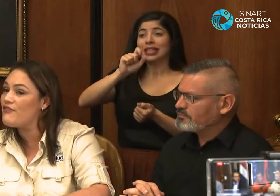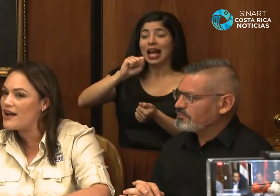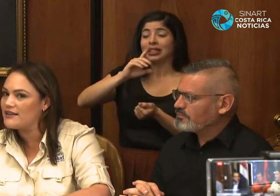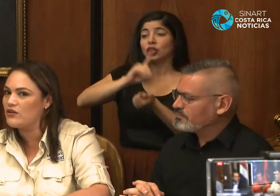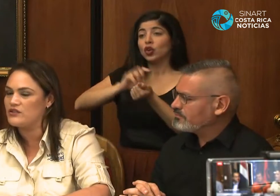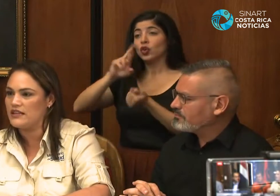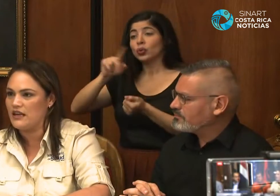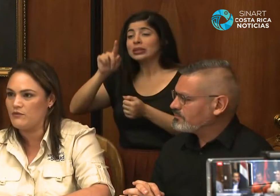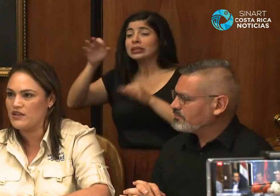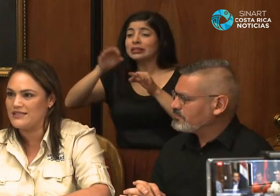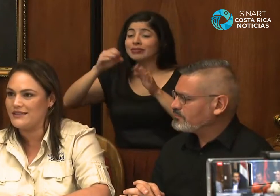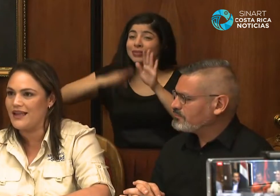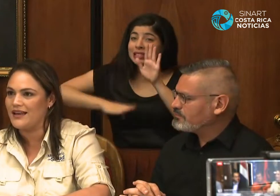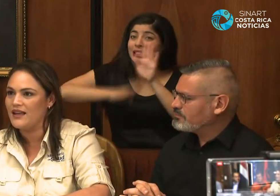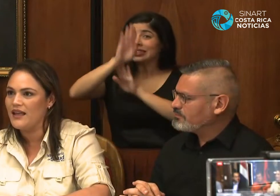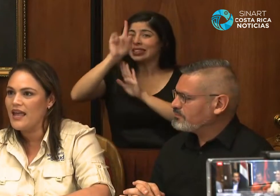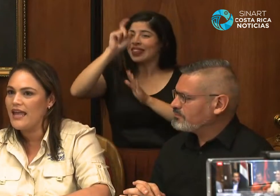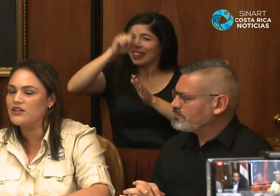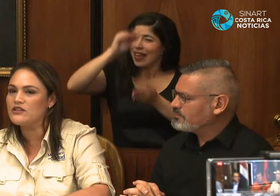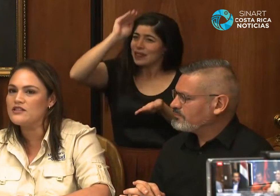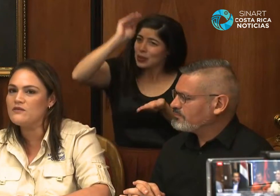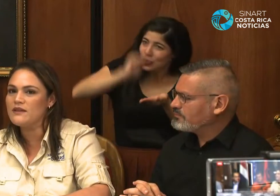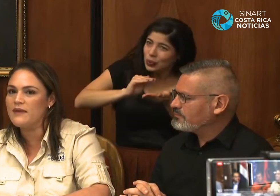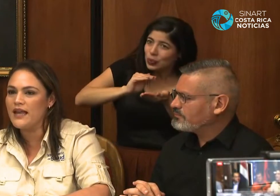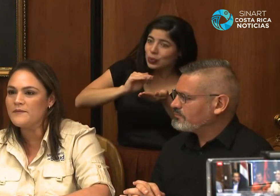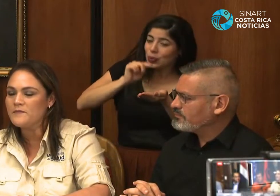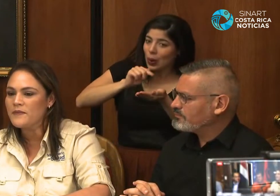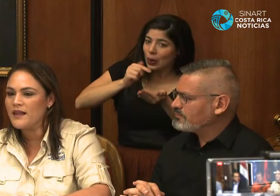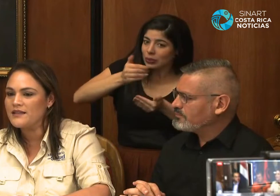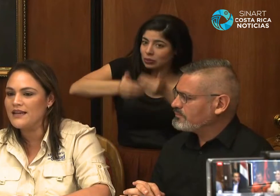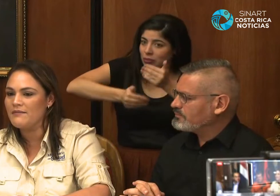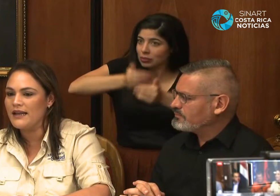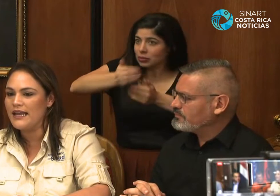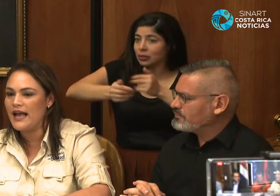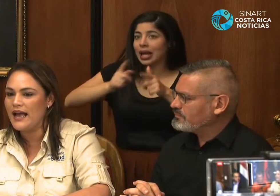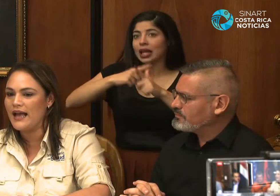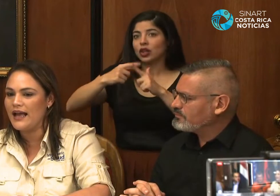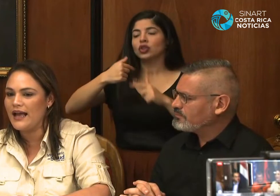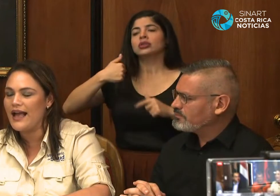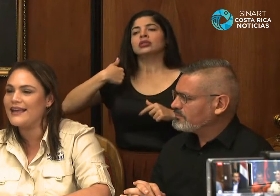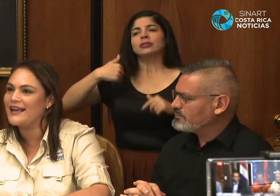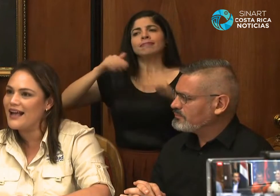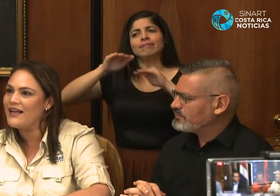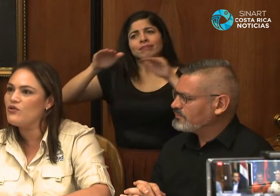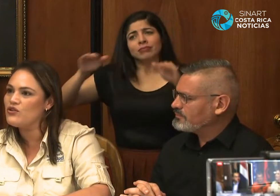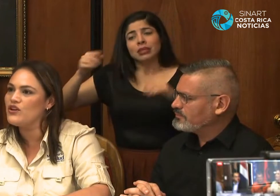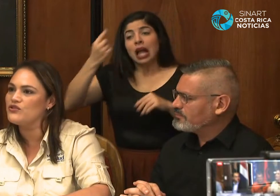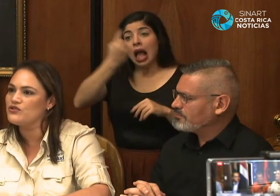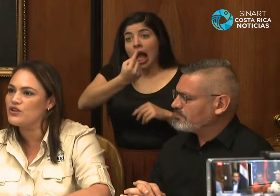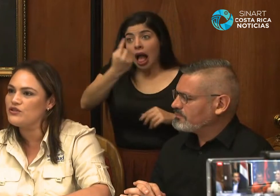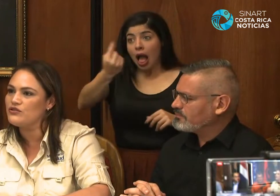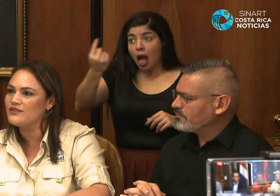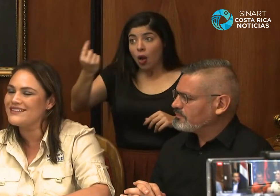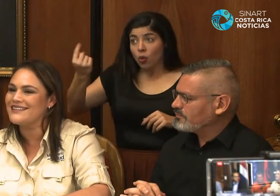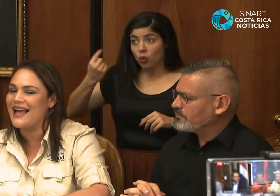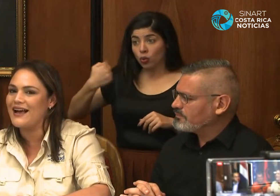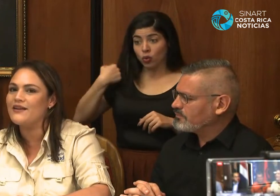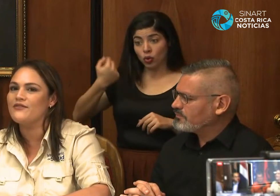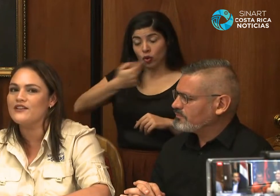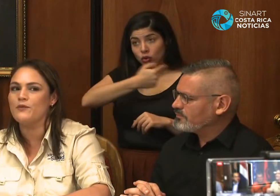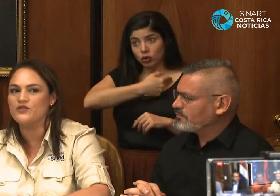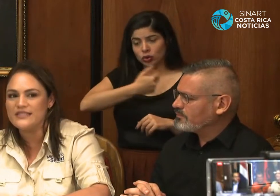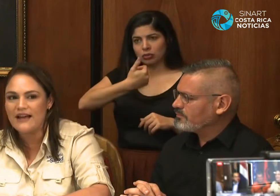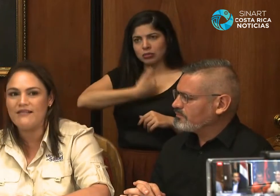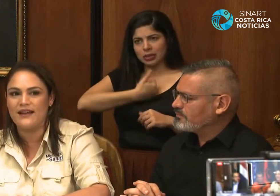sido enfáticos que tenemos que achatar. Entonces yo más bien llamaría a que cada uno de nosotros se